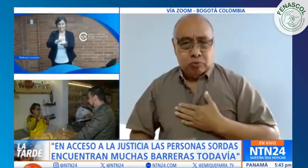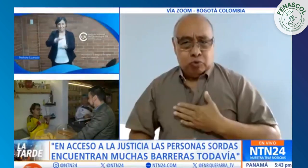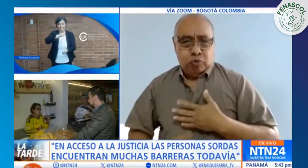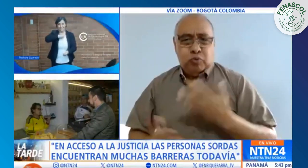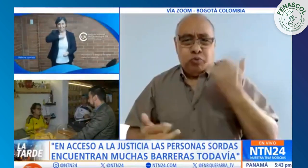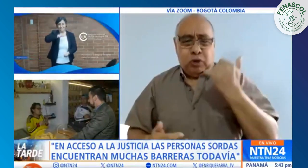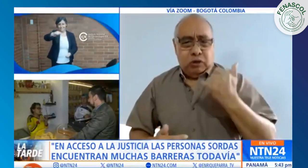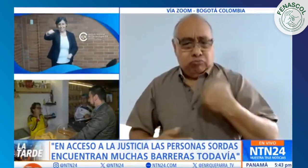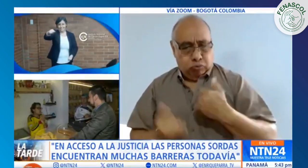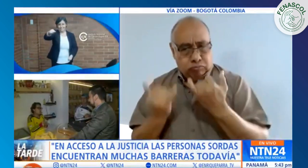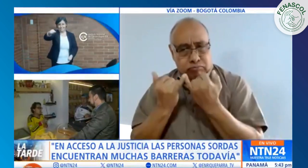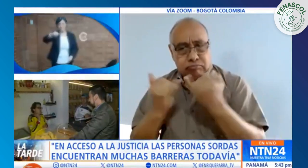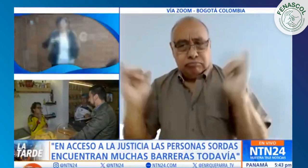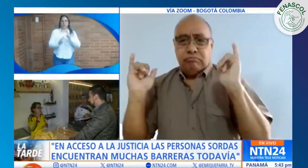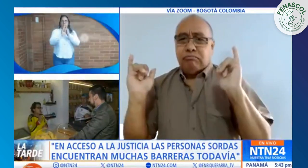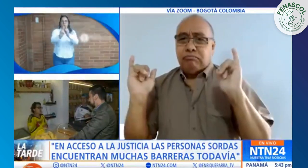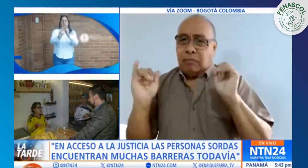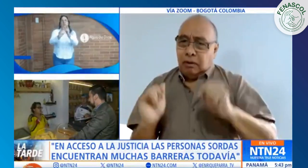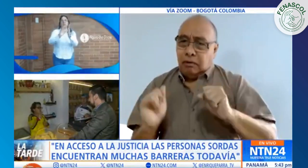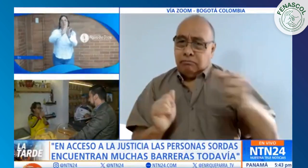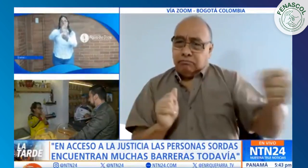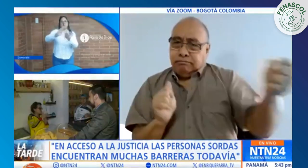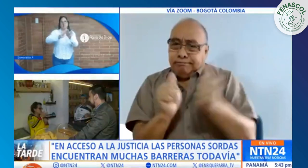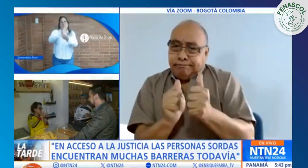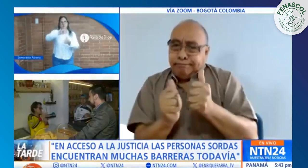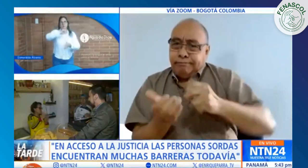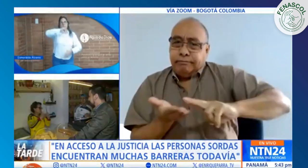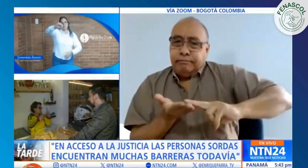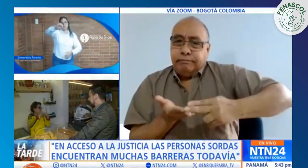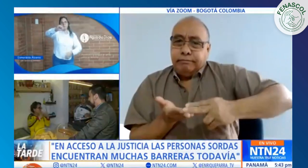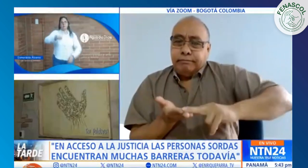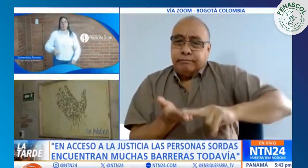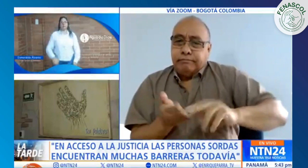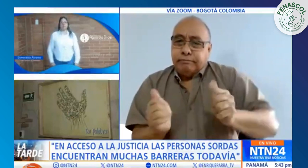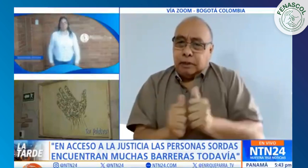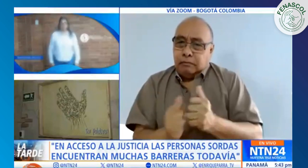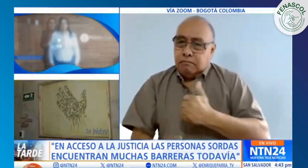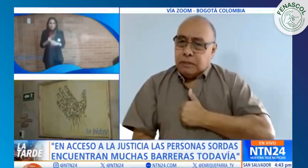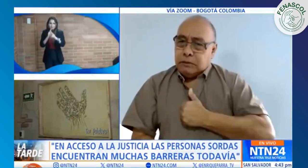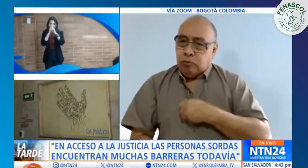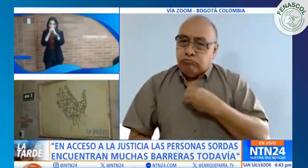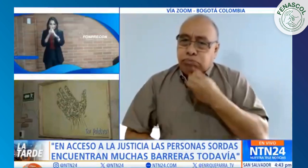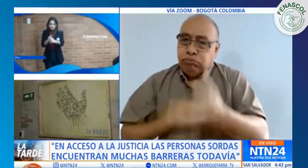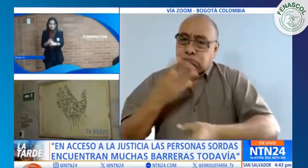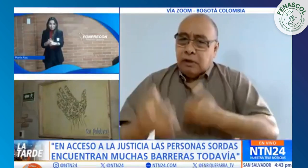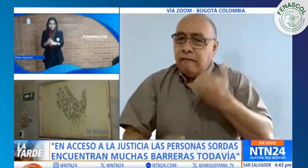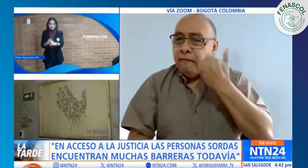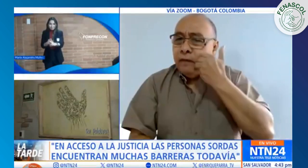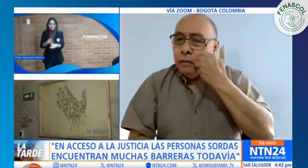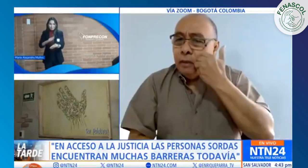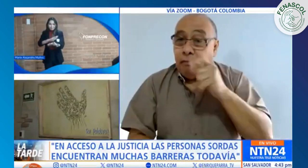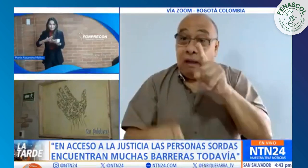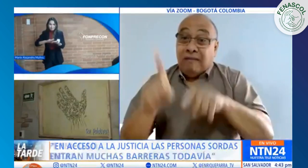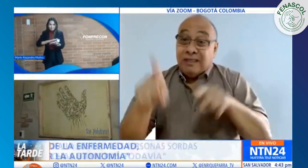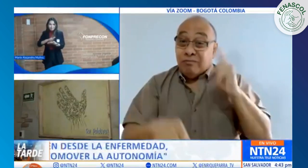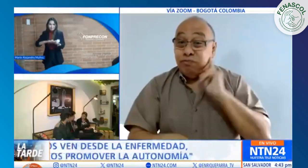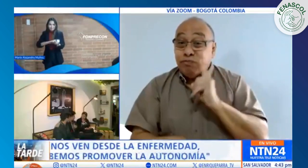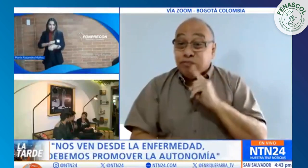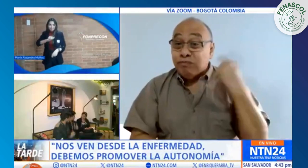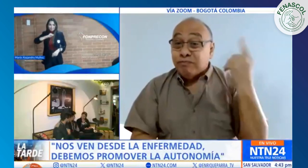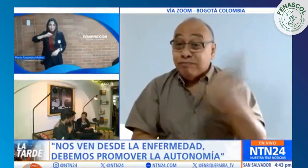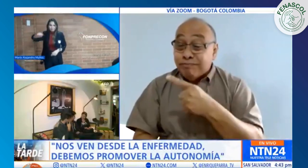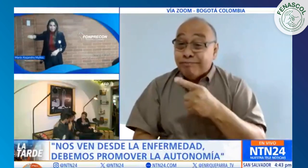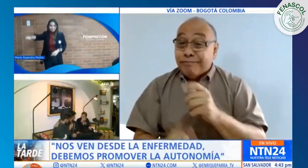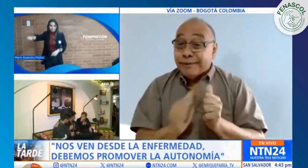de la persona sorda. Y no, este enfoque se debe cambiar, debemos promover la autonomía e independencia, se